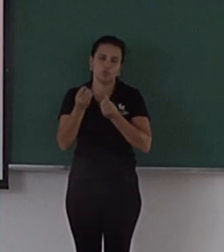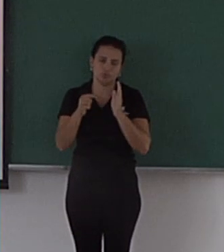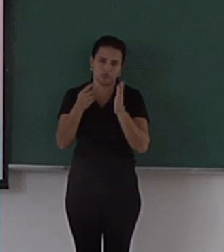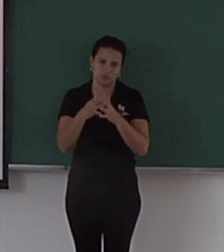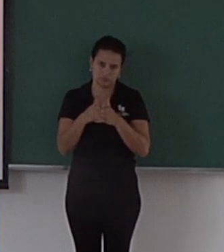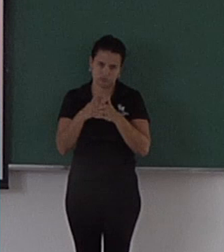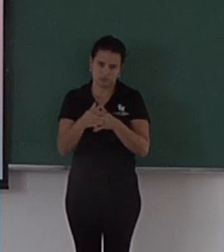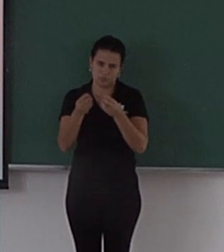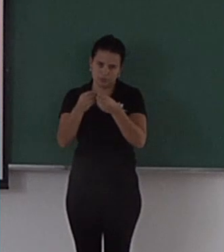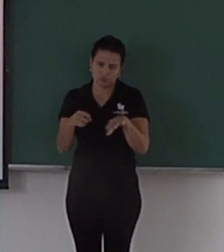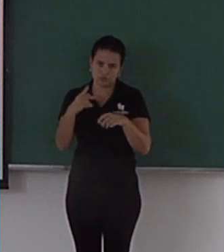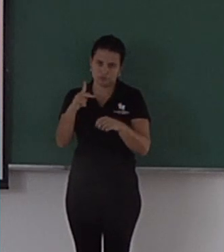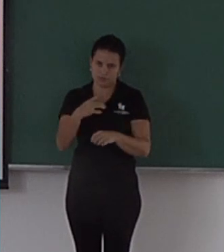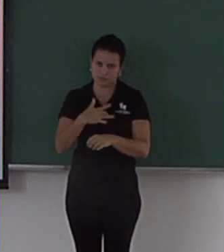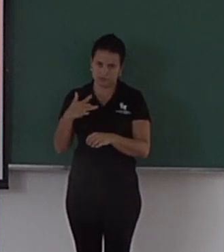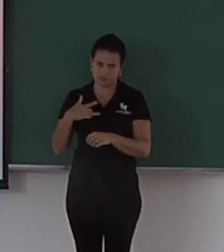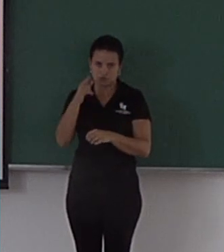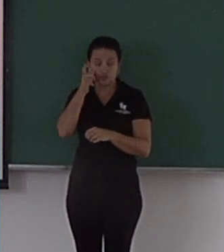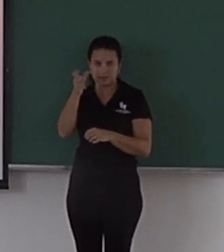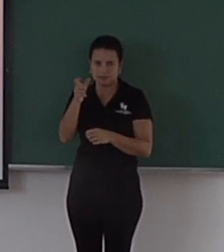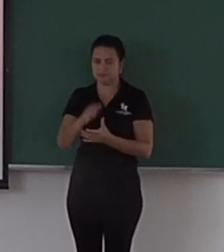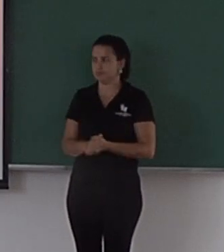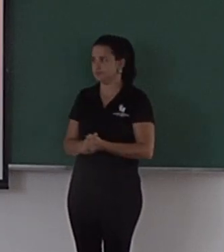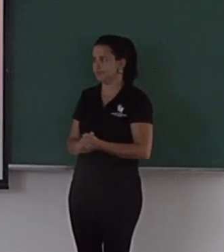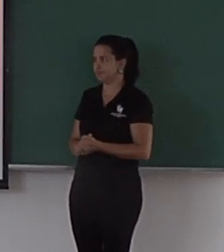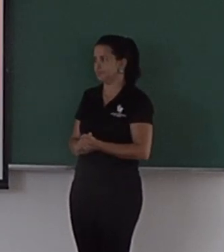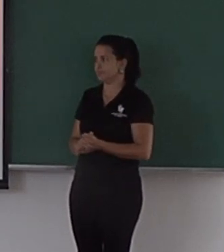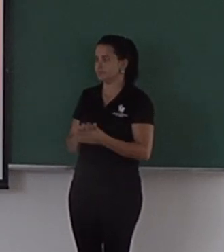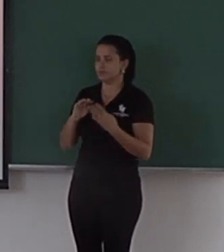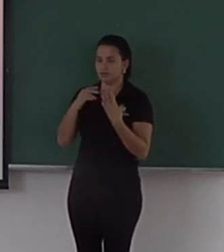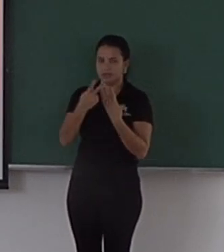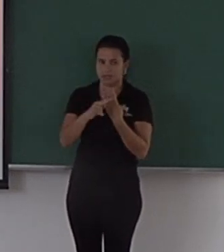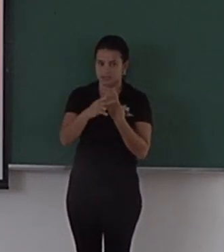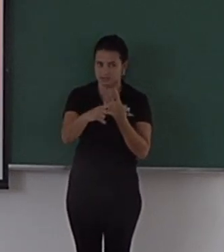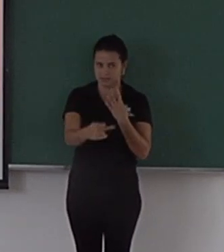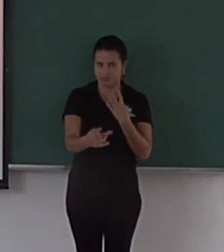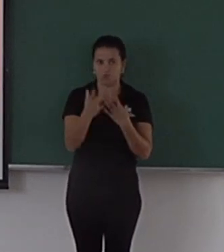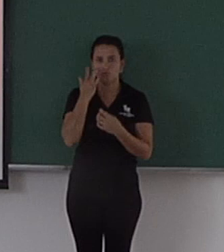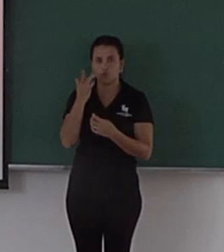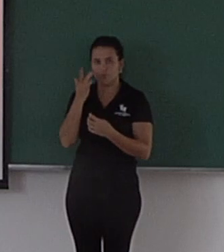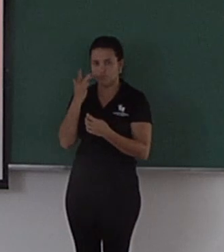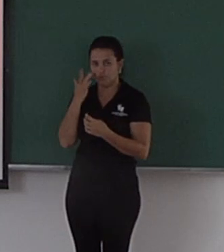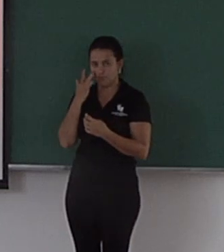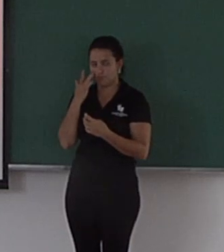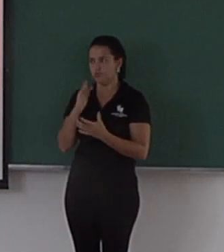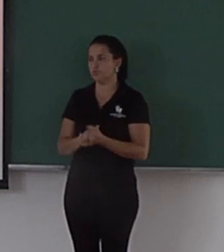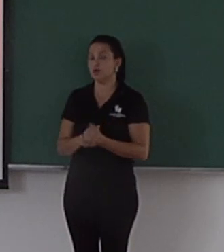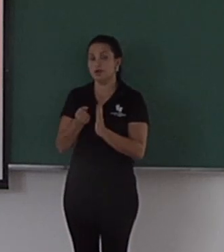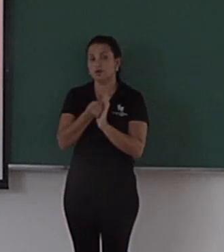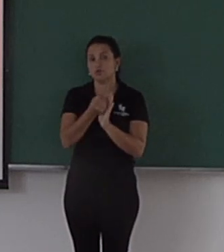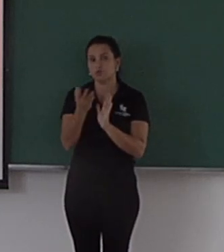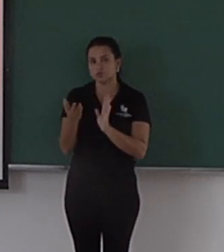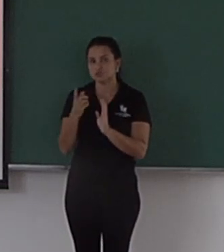organismo, é bem interessante. As lesões por álcalis são as mais comuns que as por ácidos, né? Também pelo número de